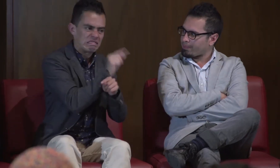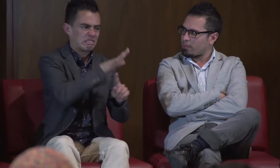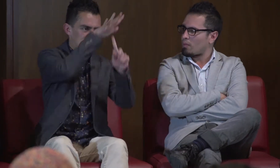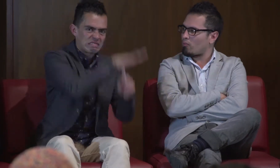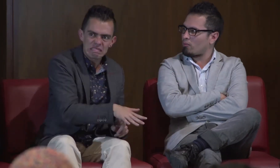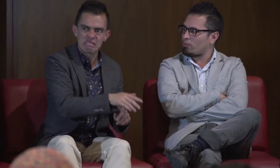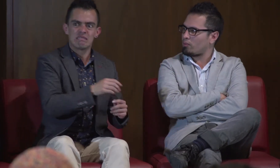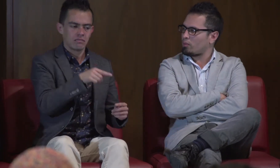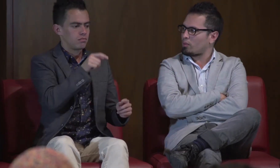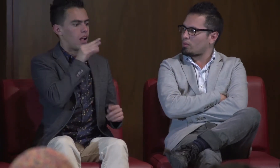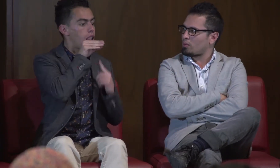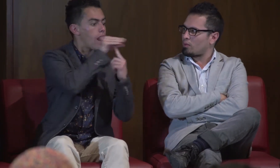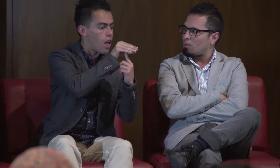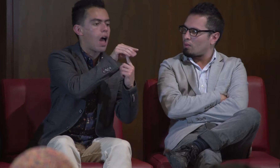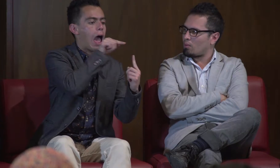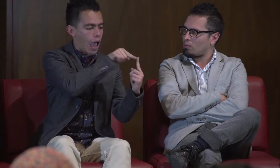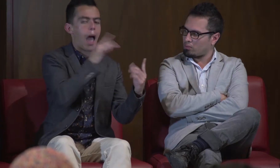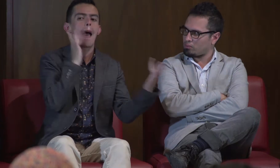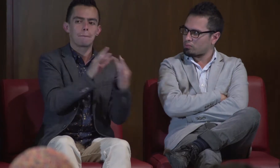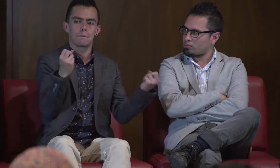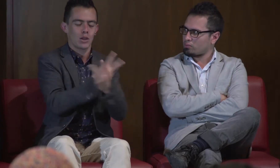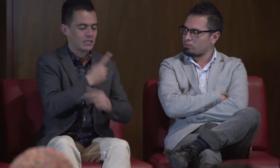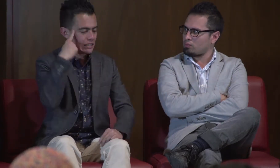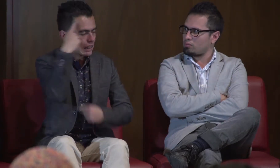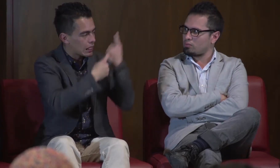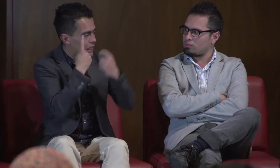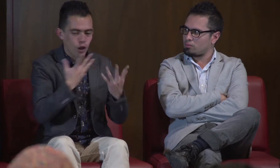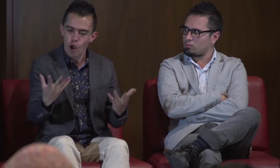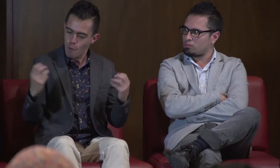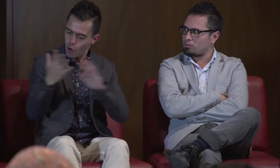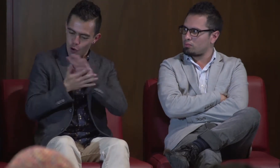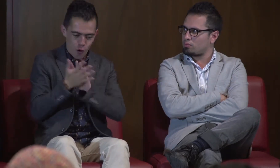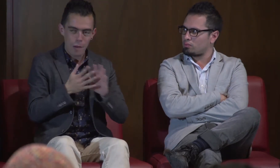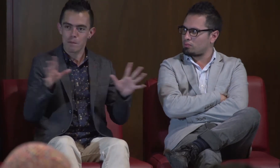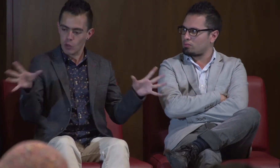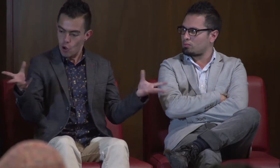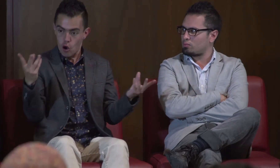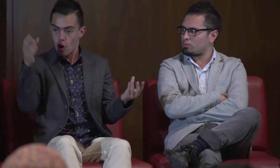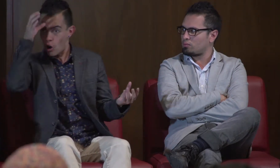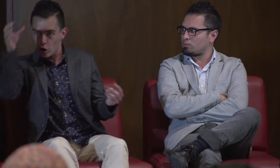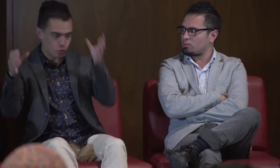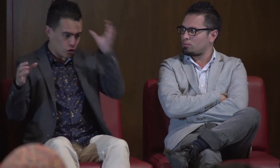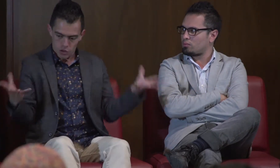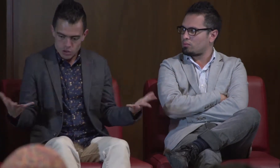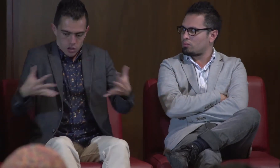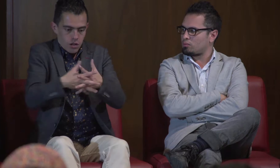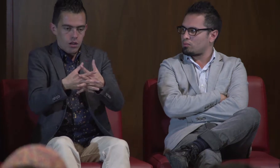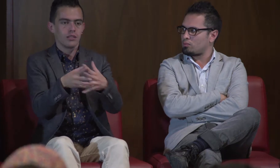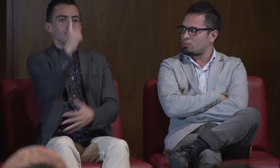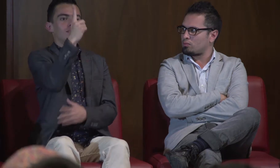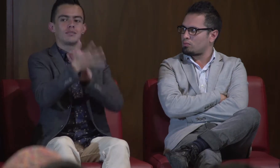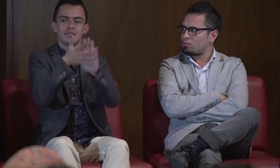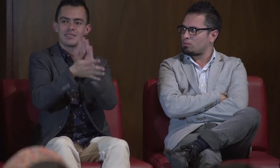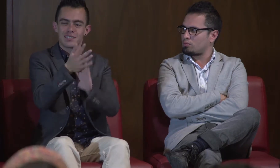las acciones que se pueden producir a través de la violencia, sino que también puede haber otro tipo de violencia como la verbal, no solo la física.